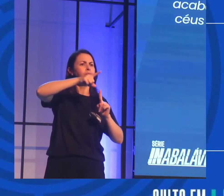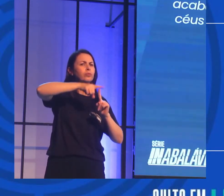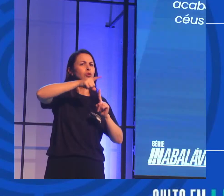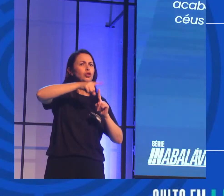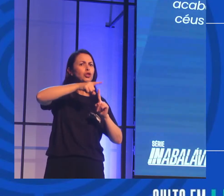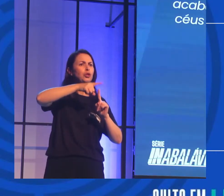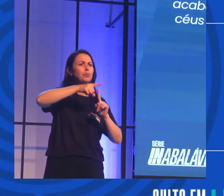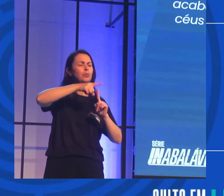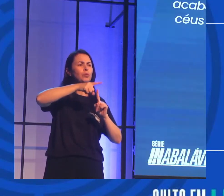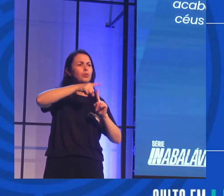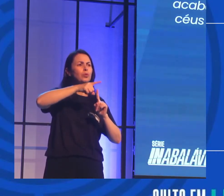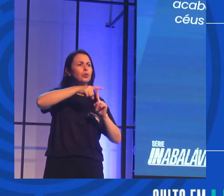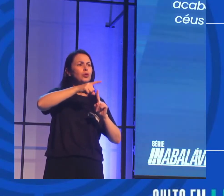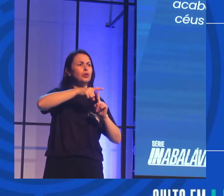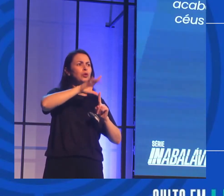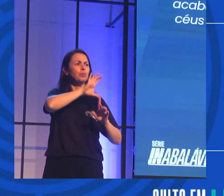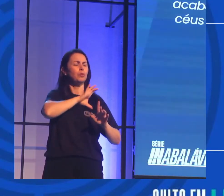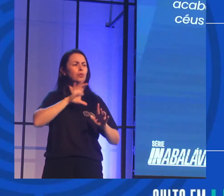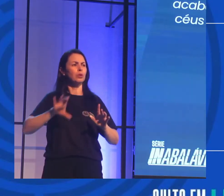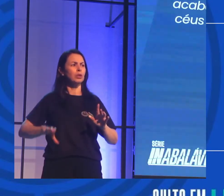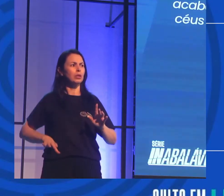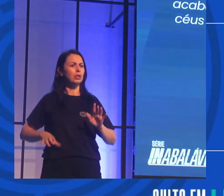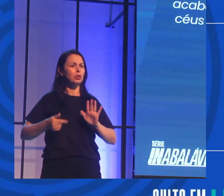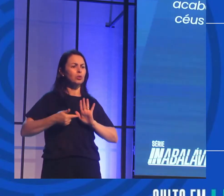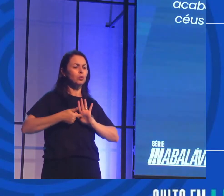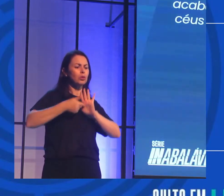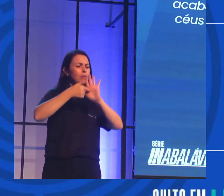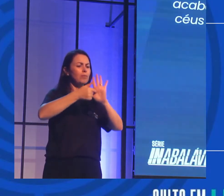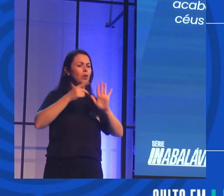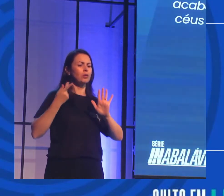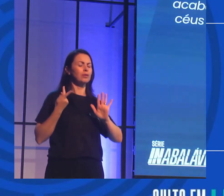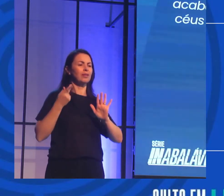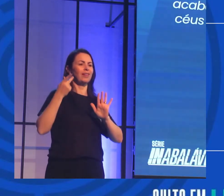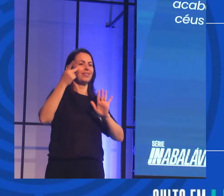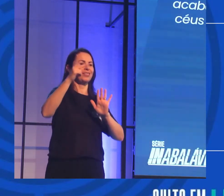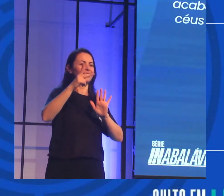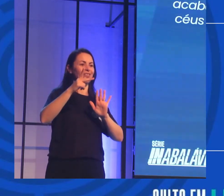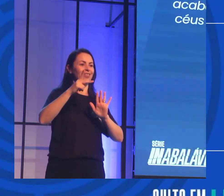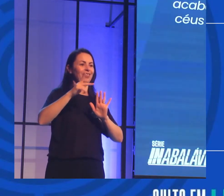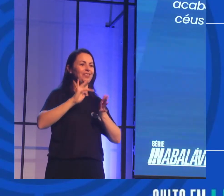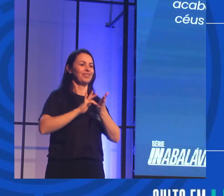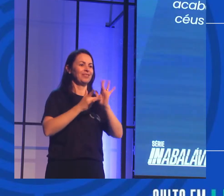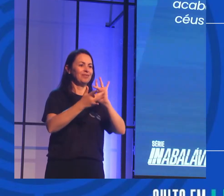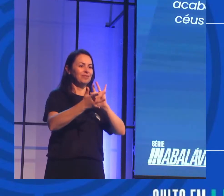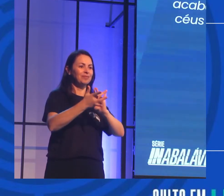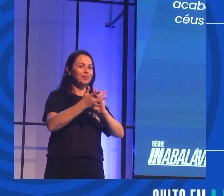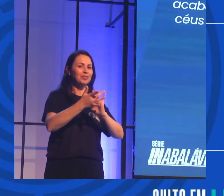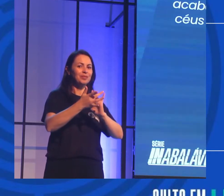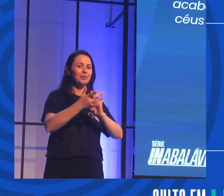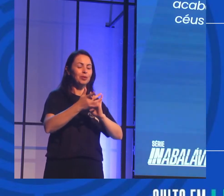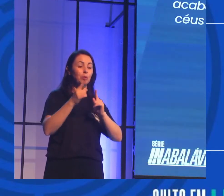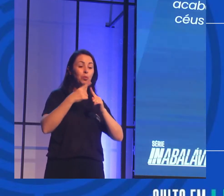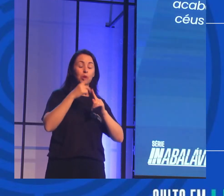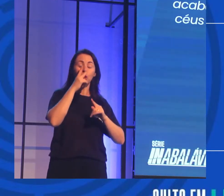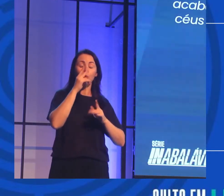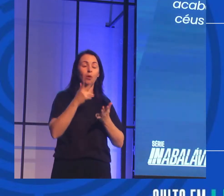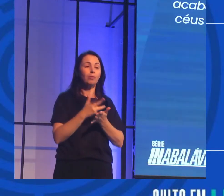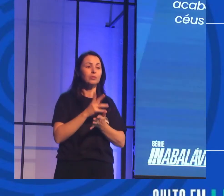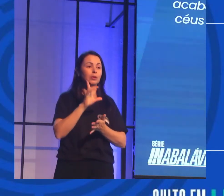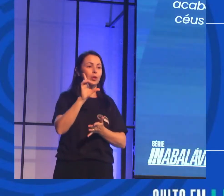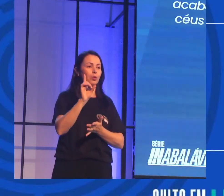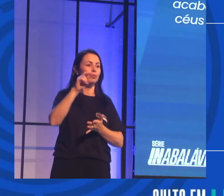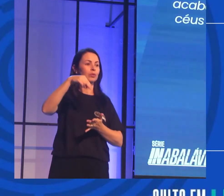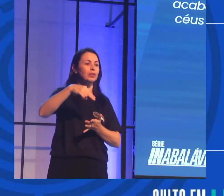de Cristo, há algo que prenuncia a história de Cristo. E assim como Daniel, os